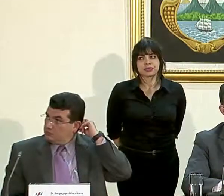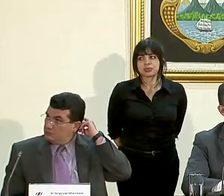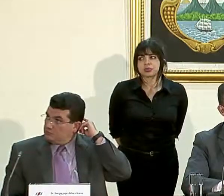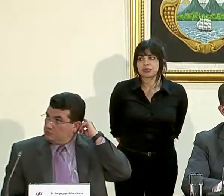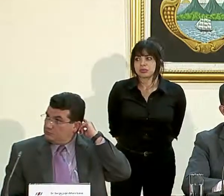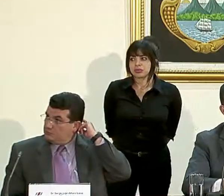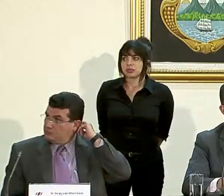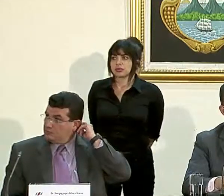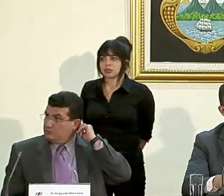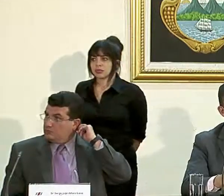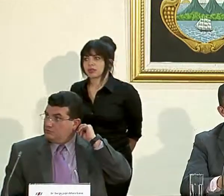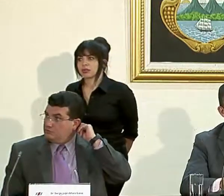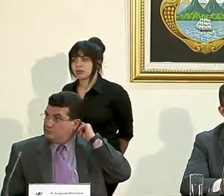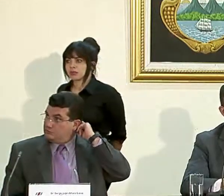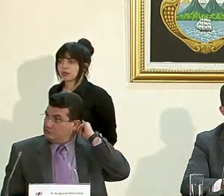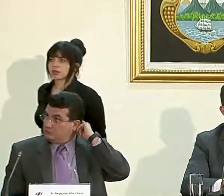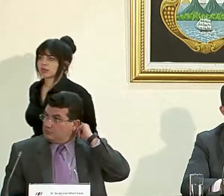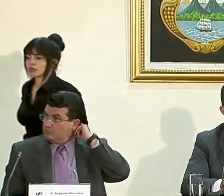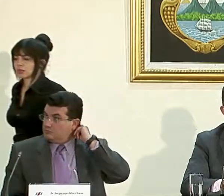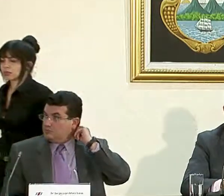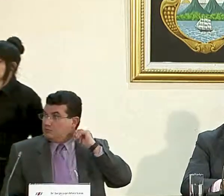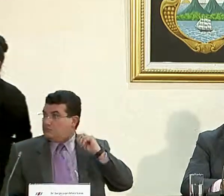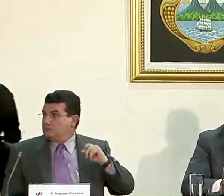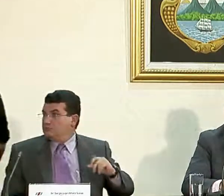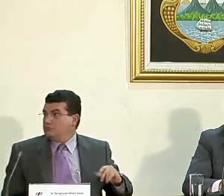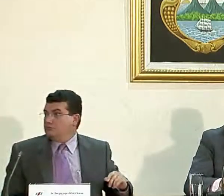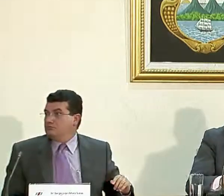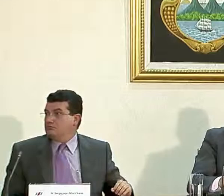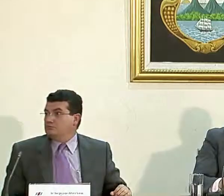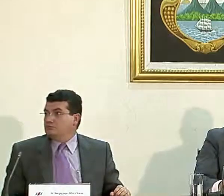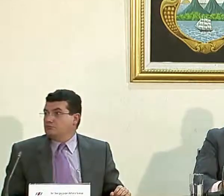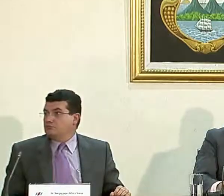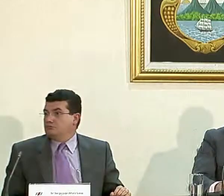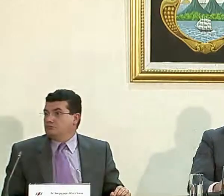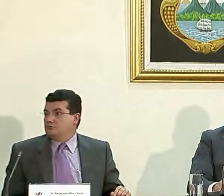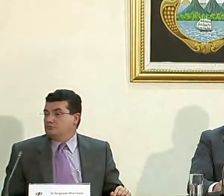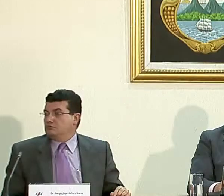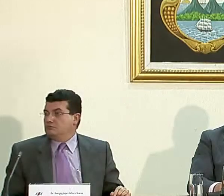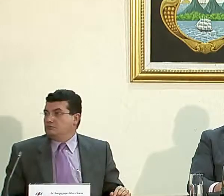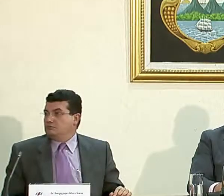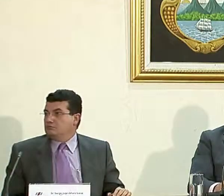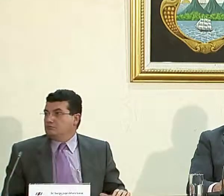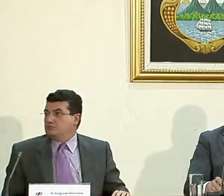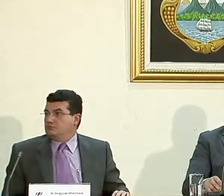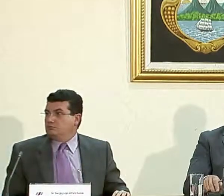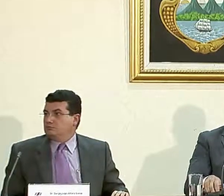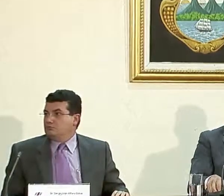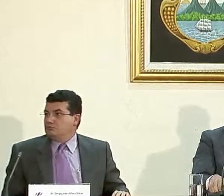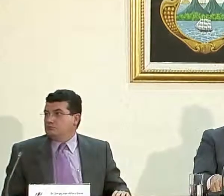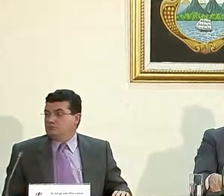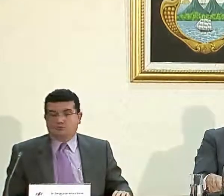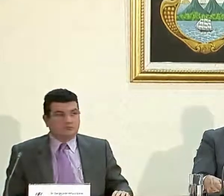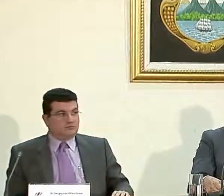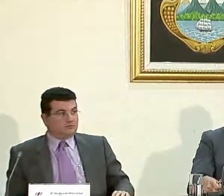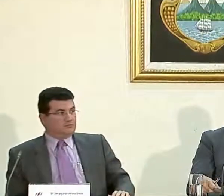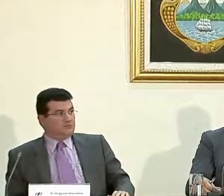con don Sergio, colega, disculpe, es que el presidente ya debe retirarse. Los que tengan alguna consulta con don Sergio, podemos abordarla aquí por